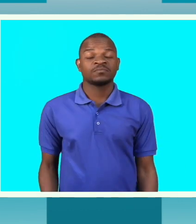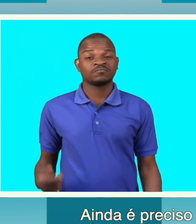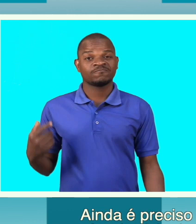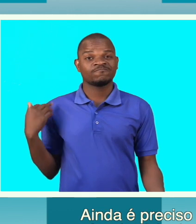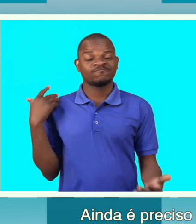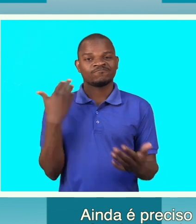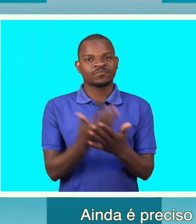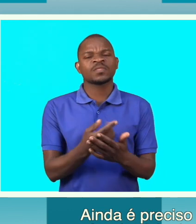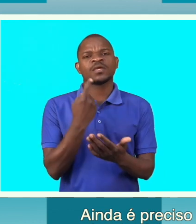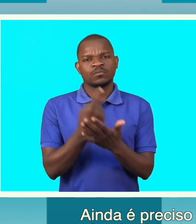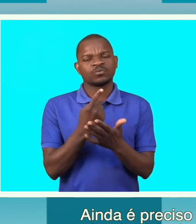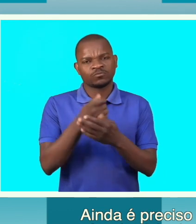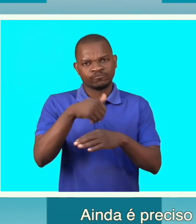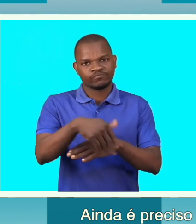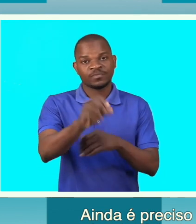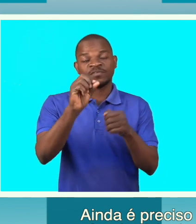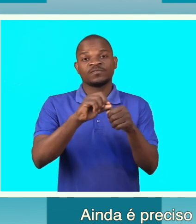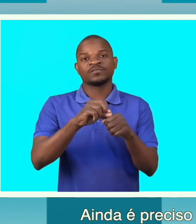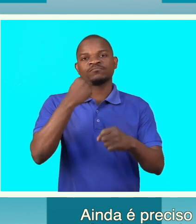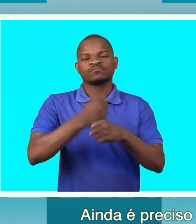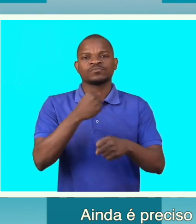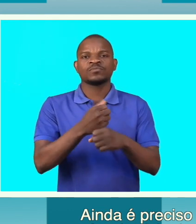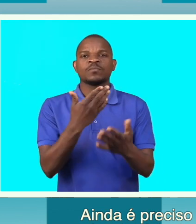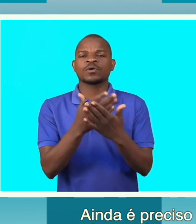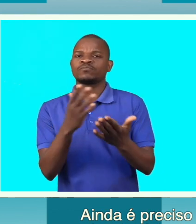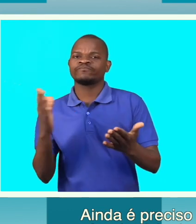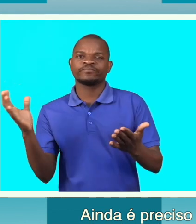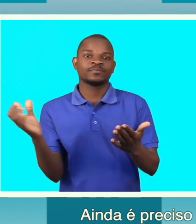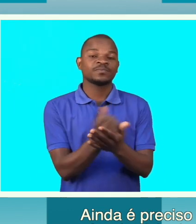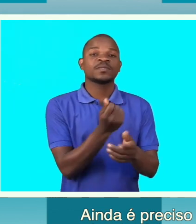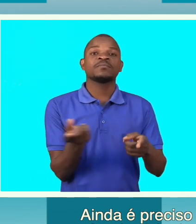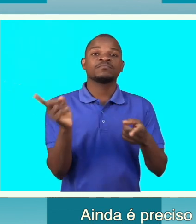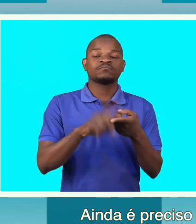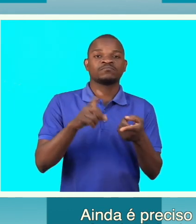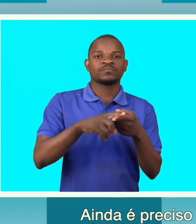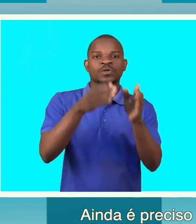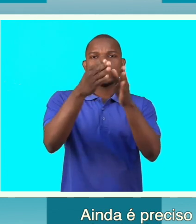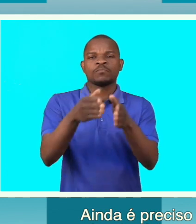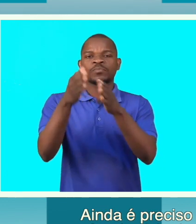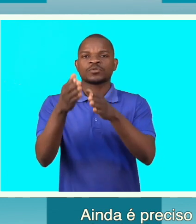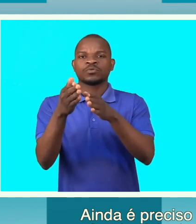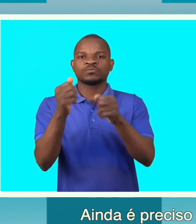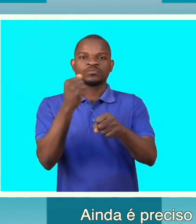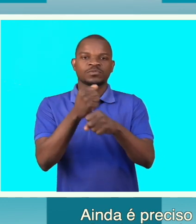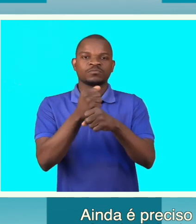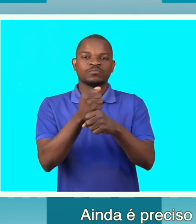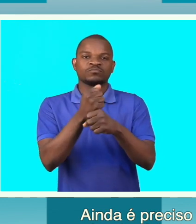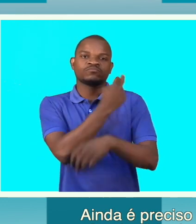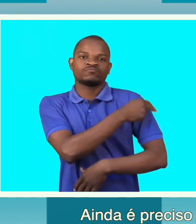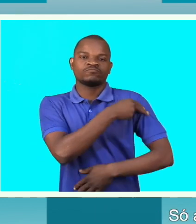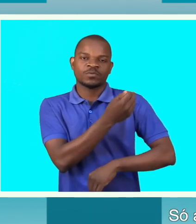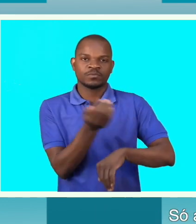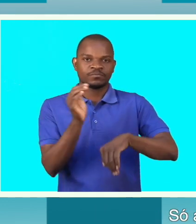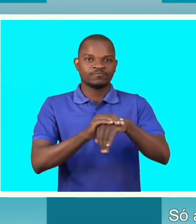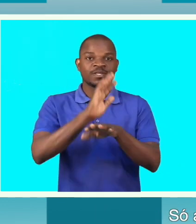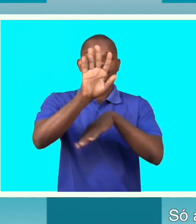Ainda preciso fazer mais um trabalho para conseguir alcançar cada vez mais os sinais de saúde formados com linguagens de sinais. Só